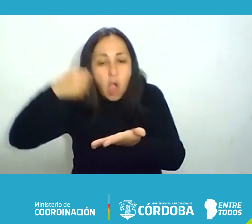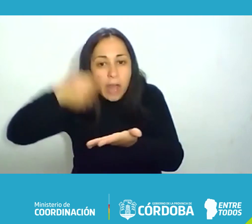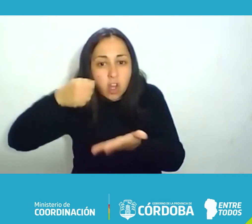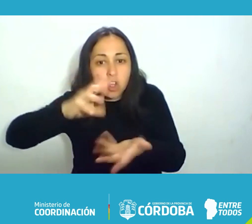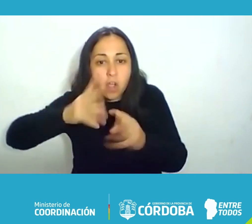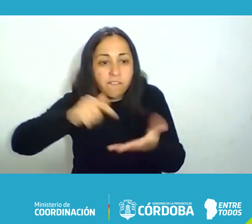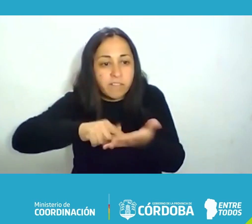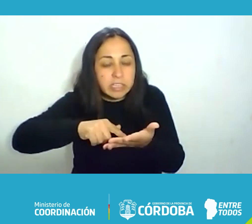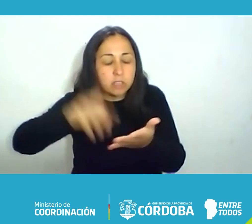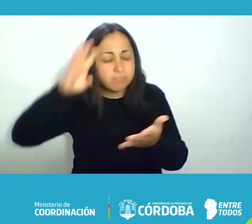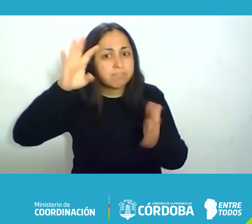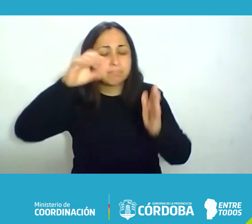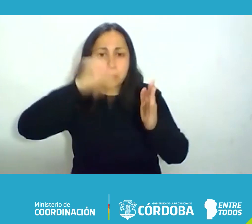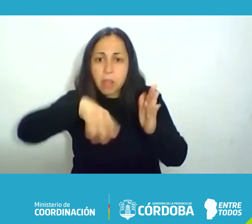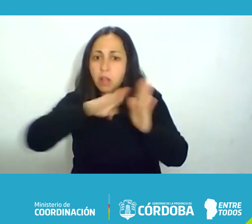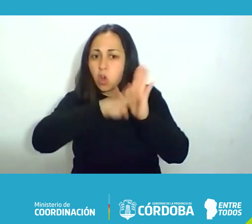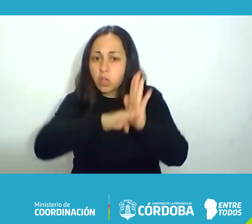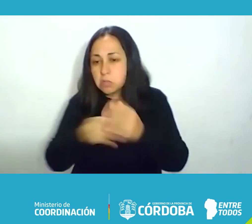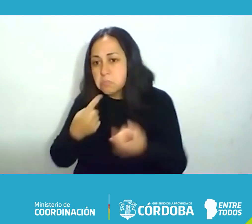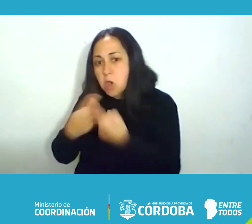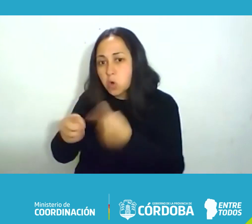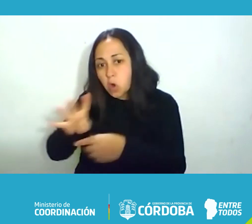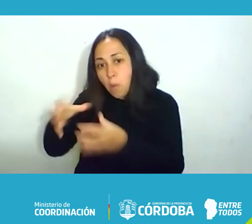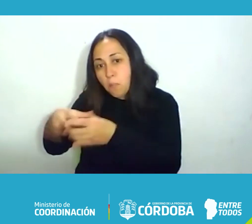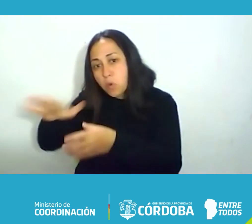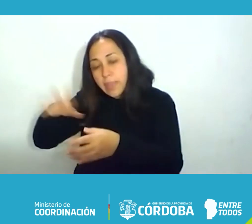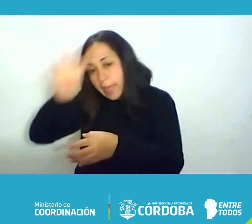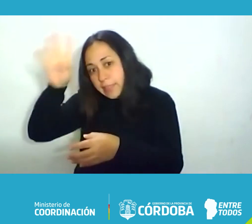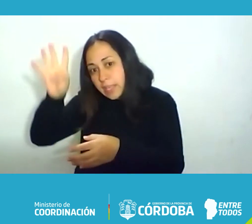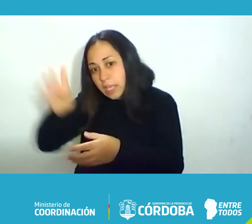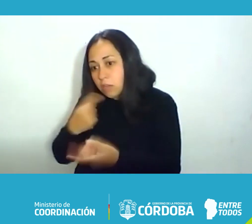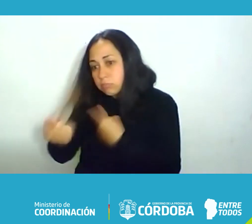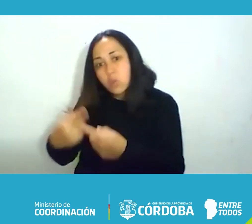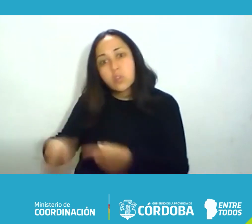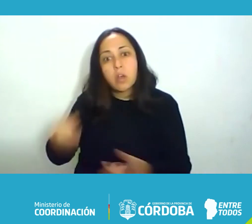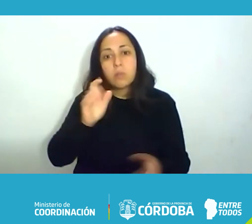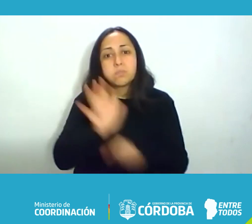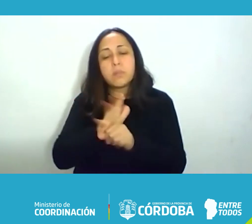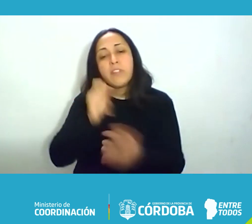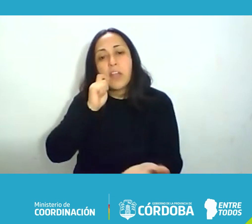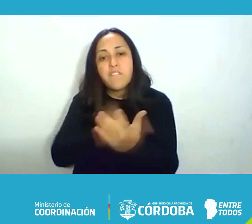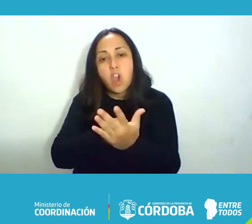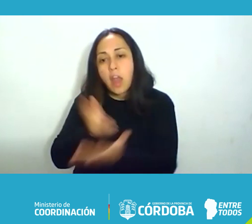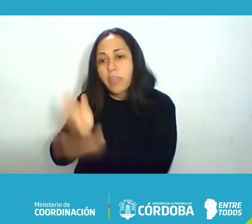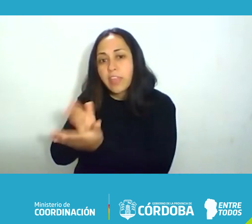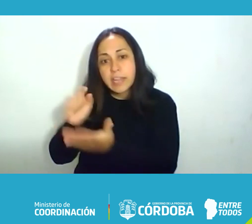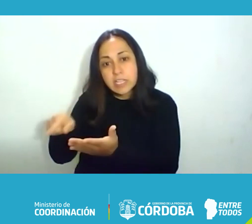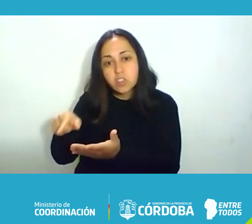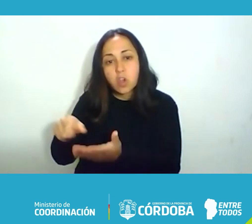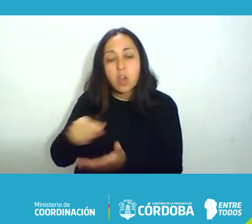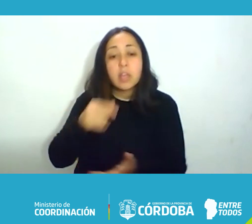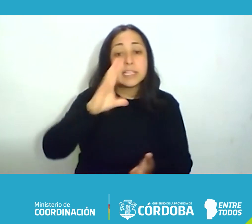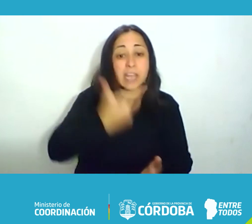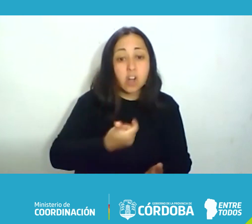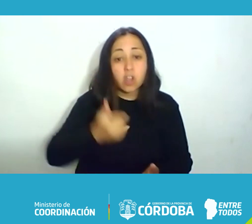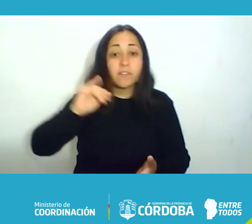lo que condiciona la logística. Al no consultar con las comunidades indígenas, el Estado argentino viola los derechos de los pueblos indígenas. San Roque Vialer, no es